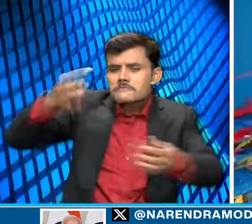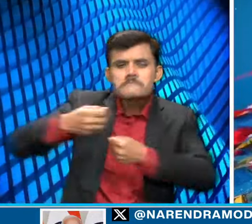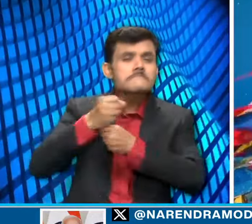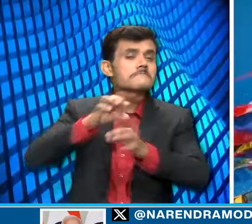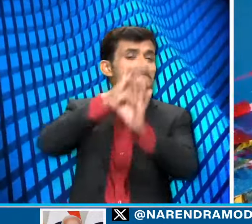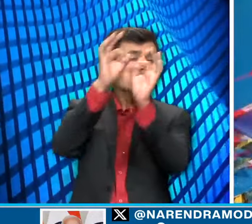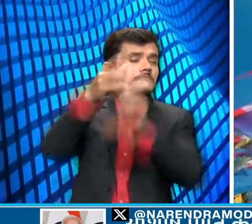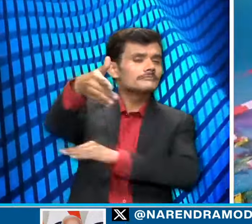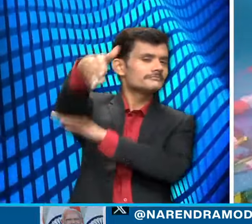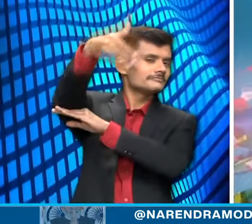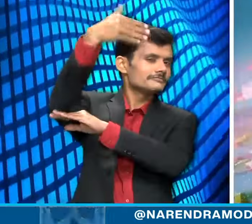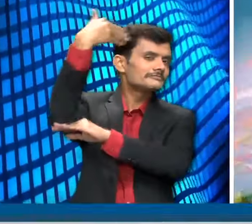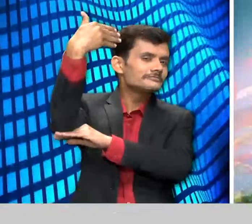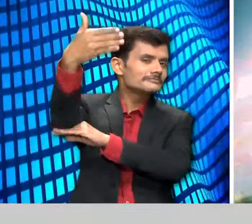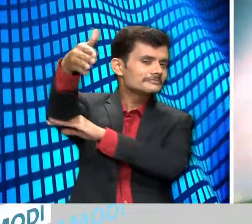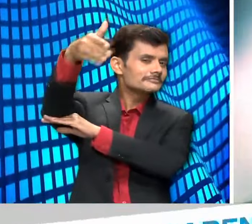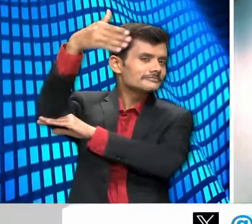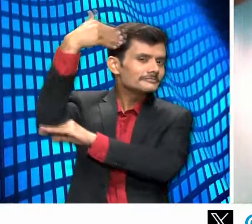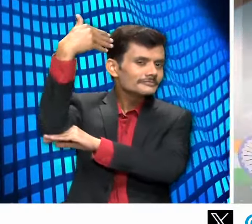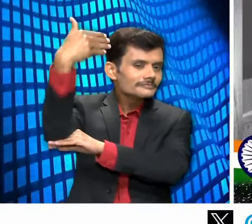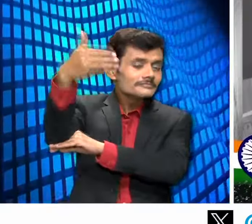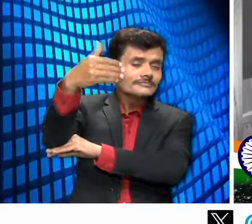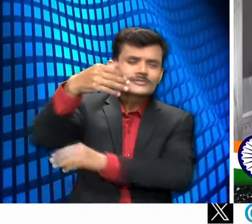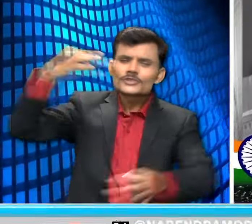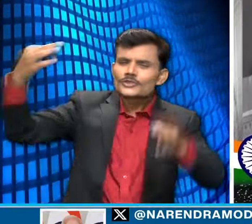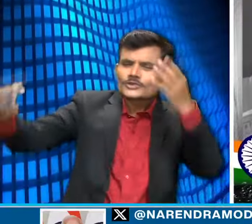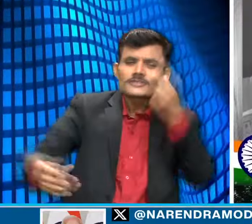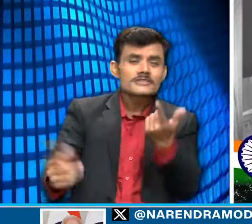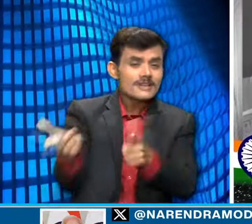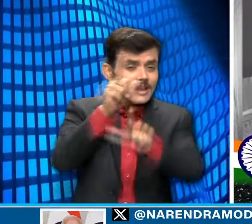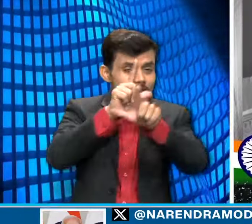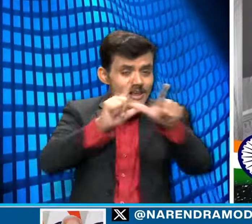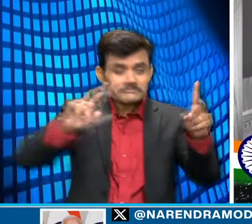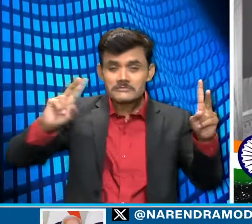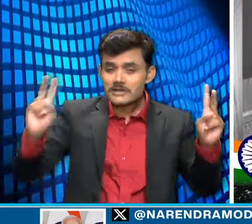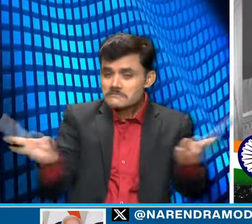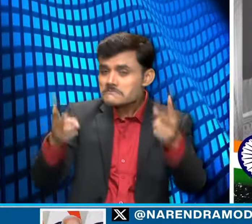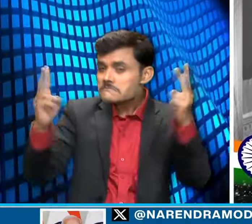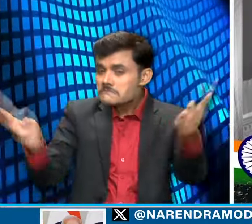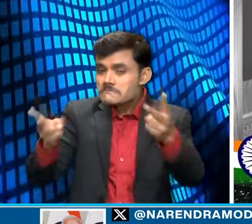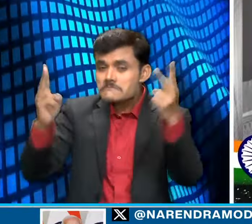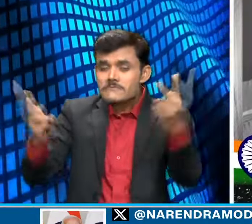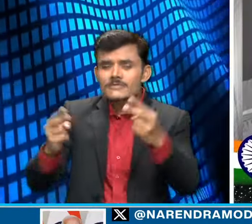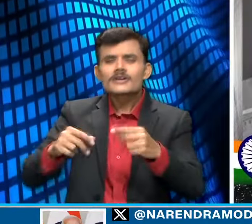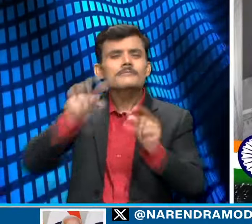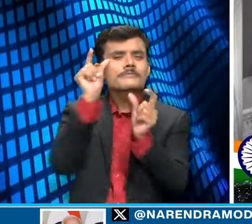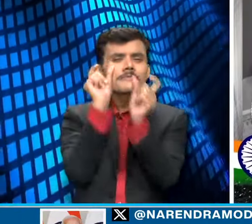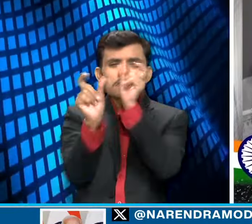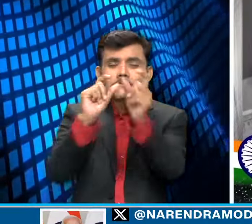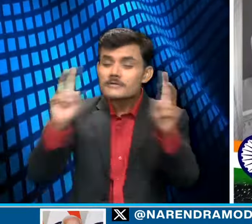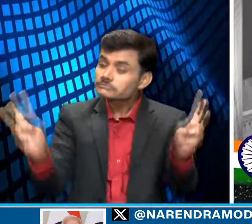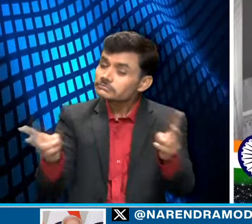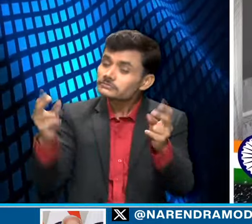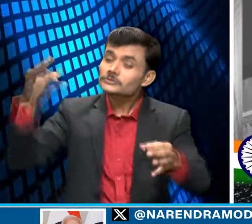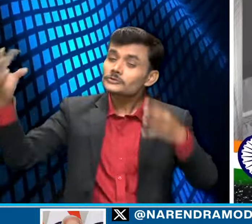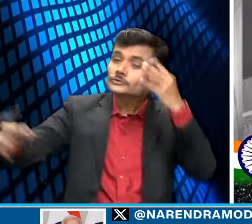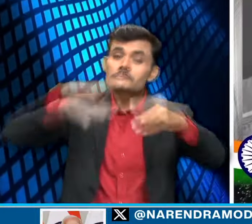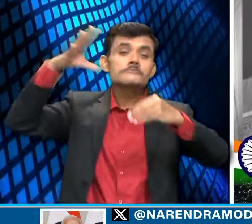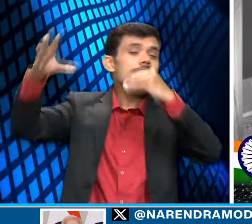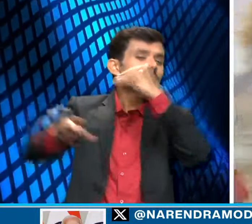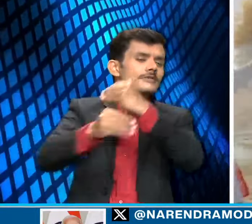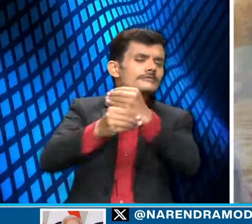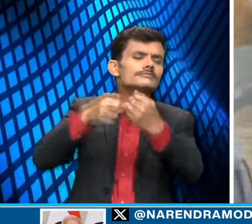سے بناتے رنگا کئی بولیاں کئی بھوش